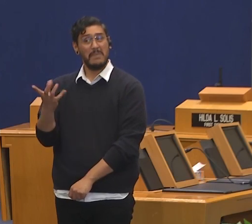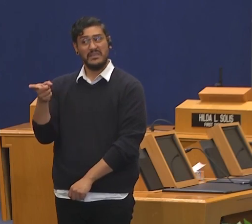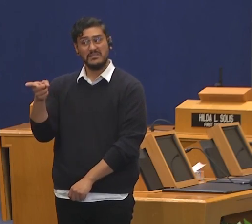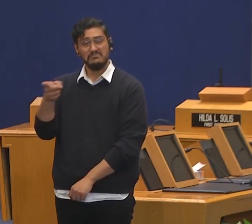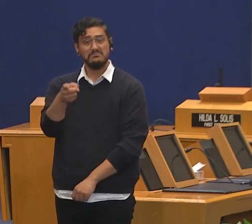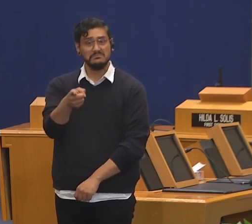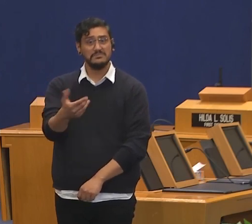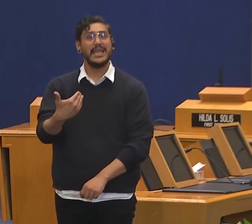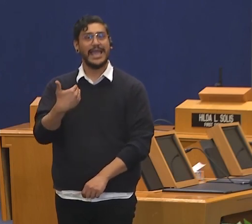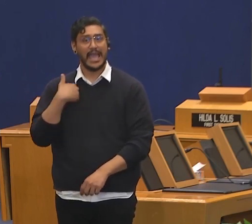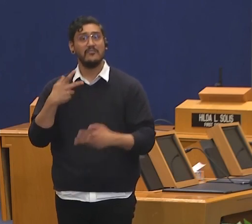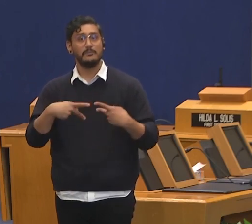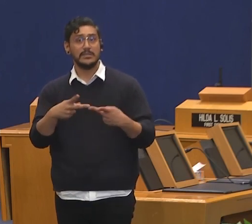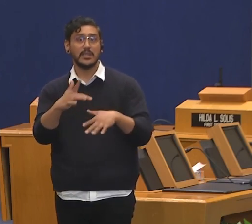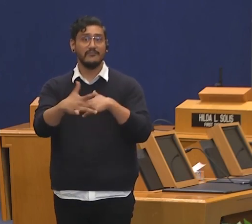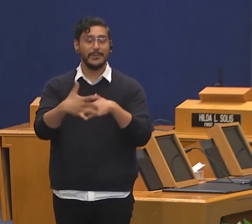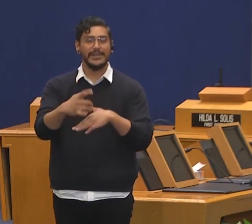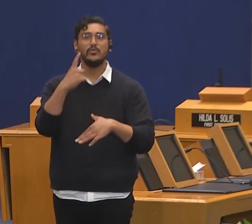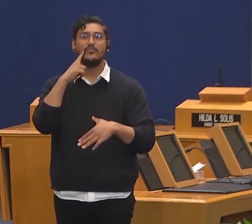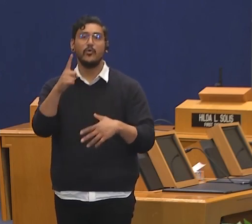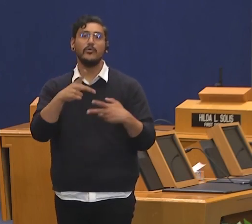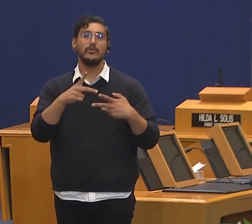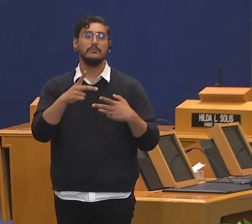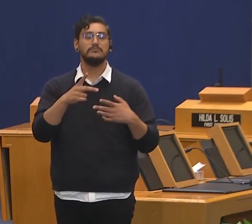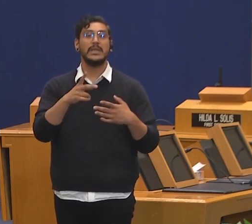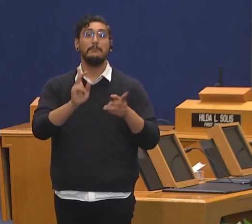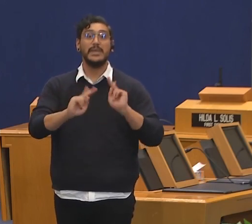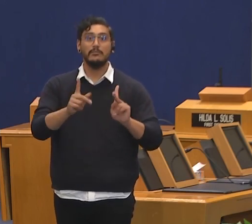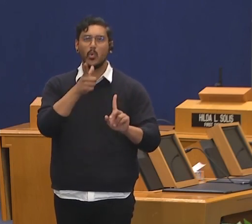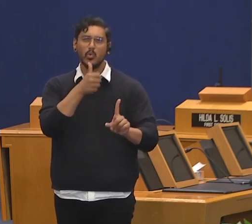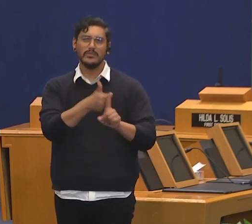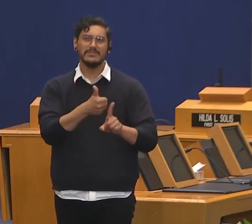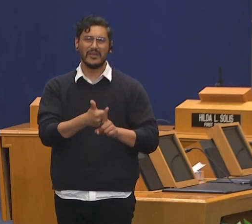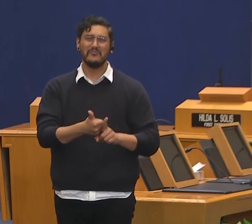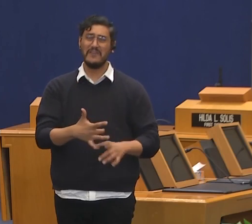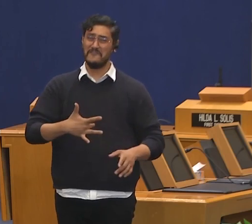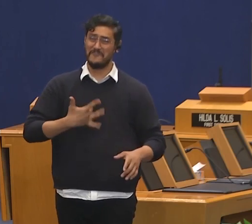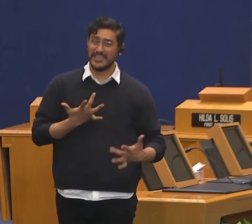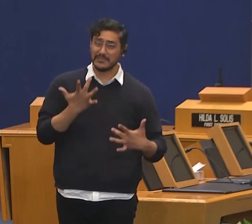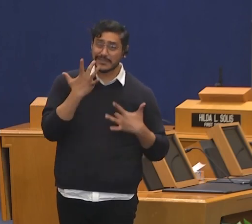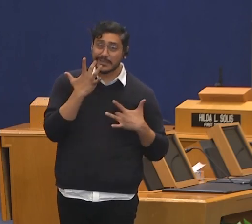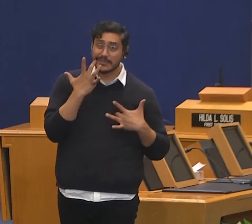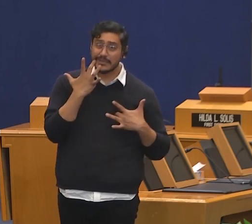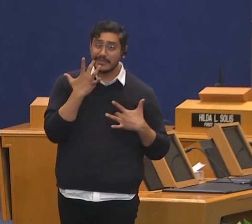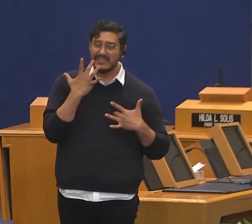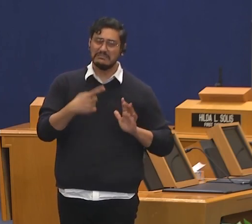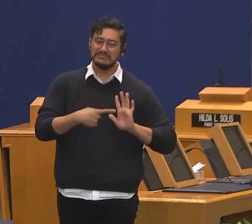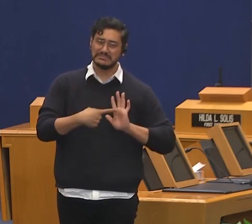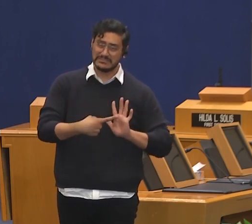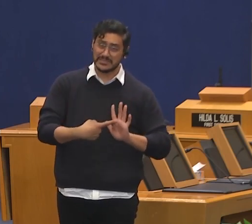disponibles para personas con síntomas que necesitan hacerse la prueba. Vaya a